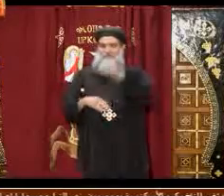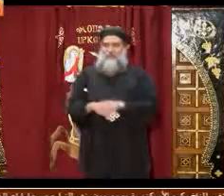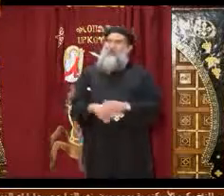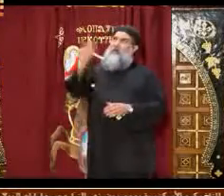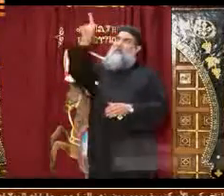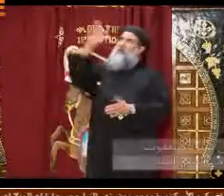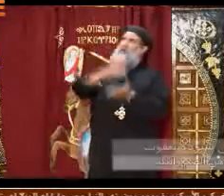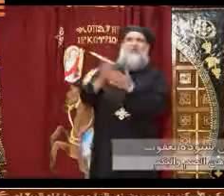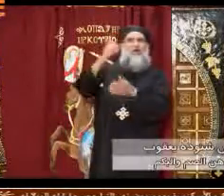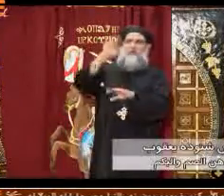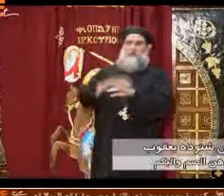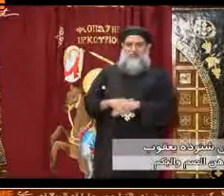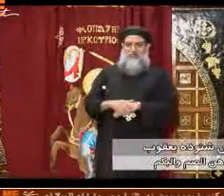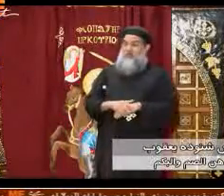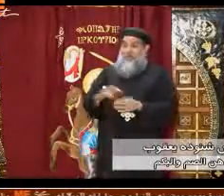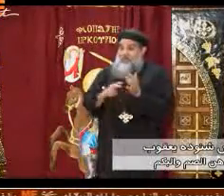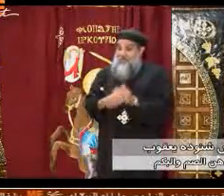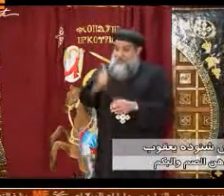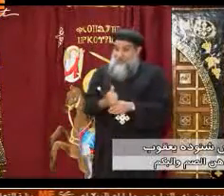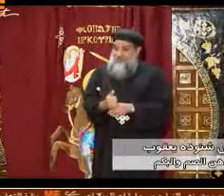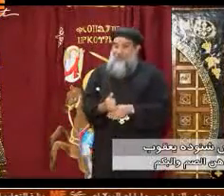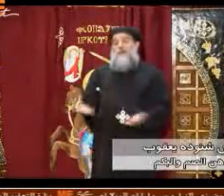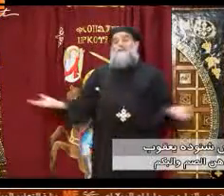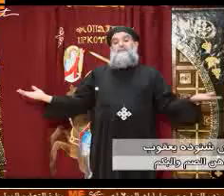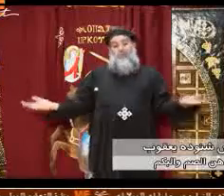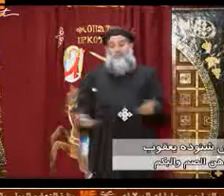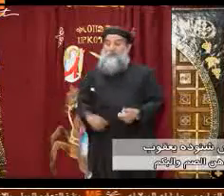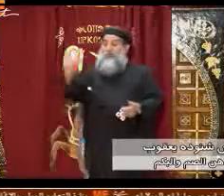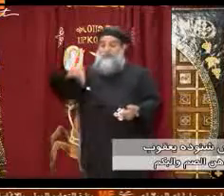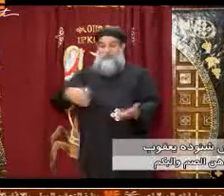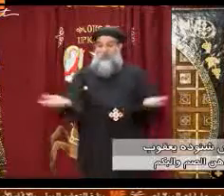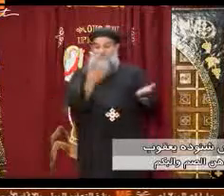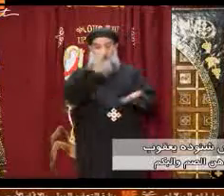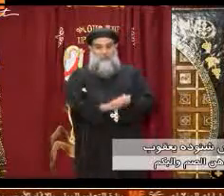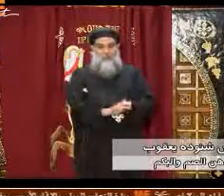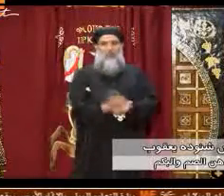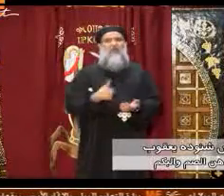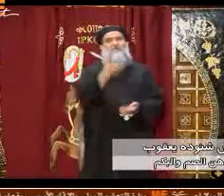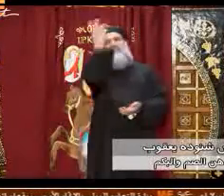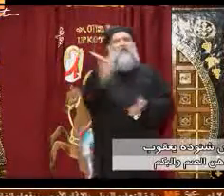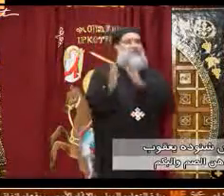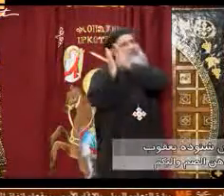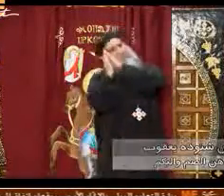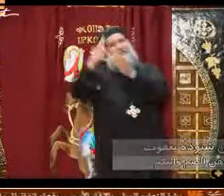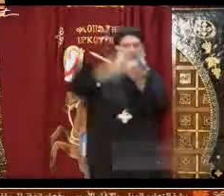لله مفيش، ربنا ما اعرفش، طب عامل ايه كويس؟ كويس مش كويس مش مهم، انا اصلا امبارح بالليل ما